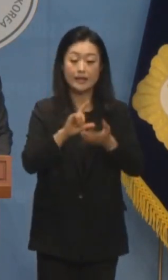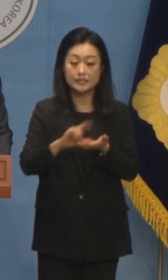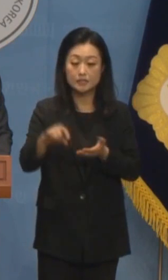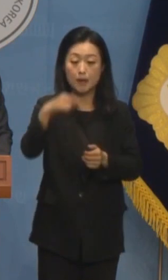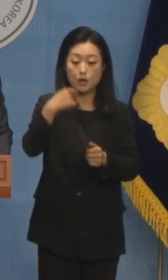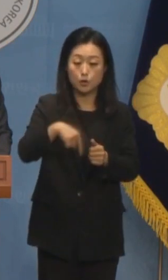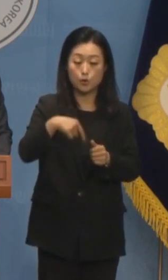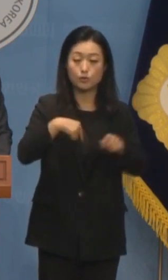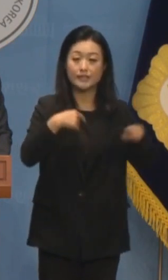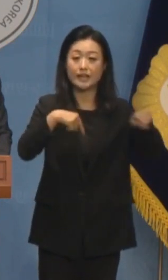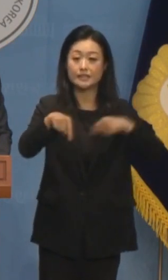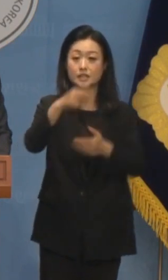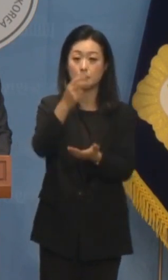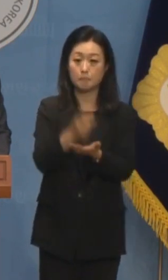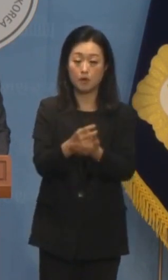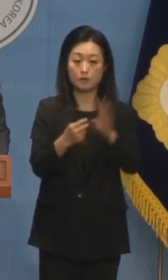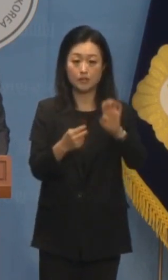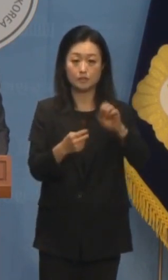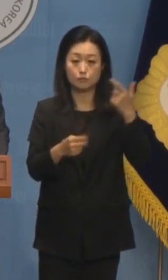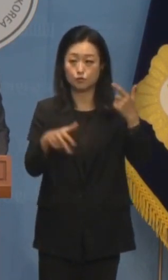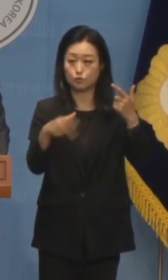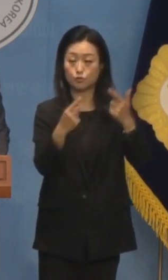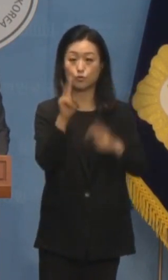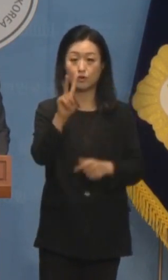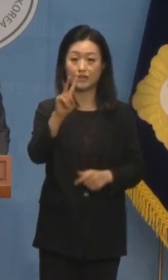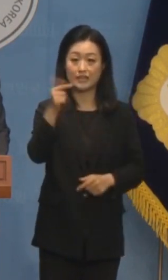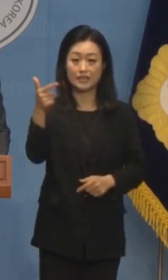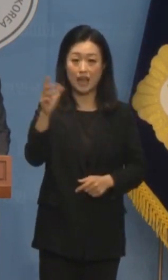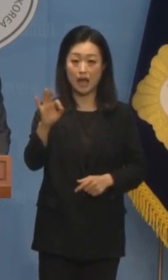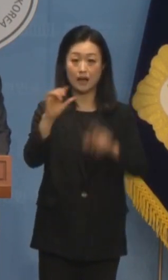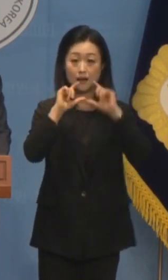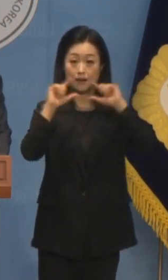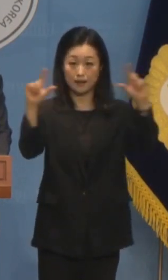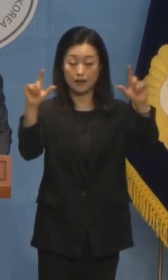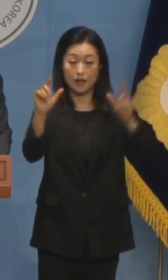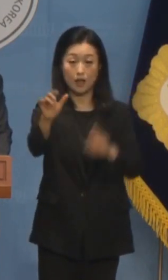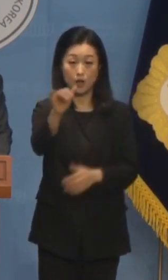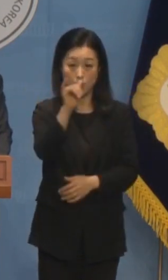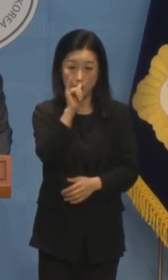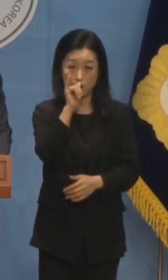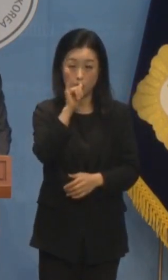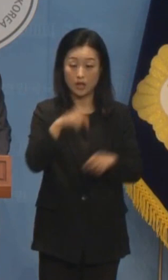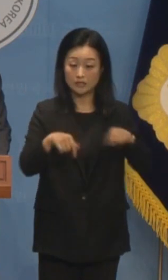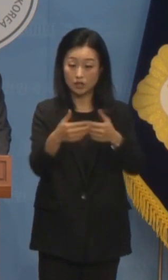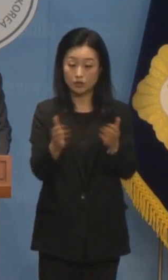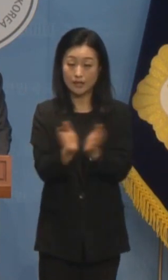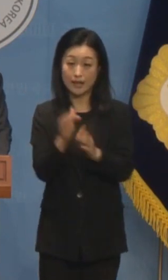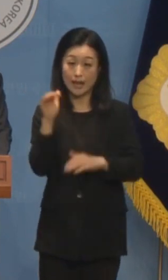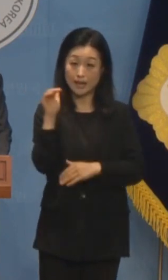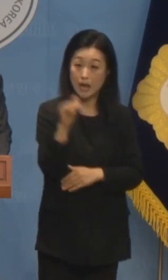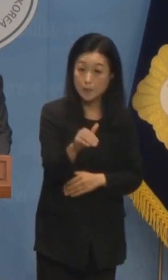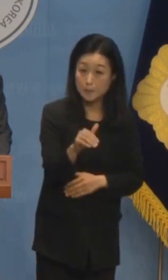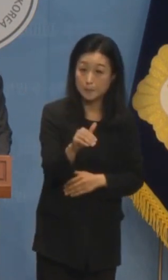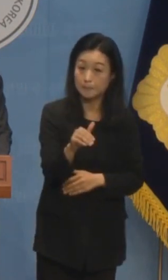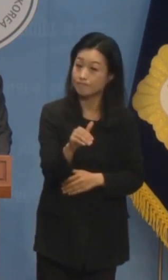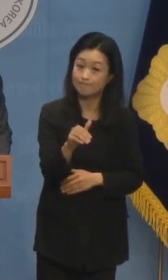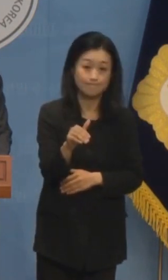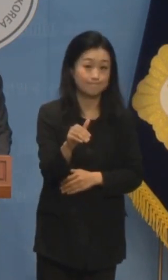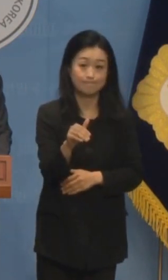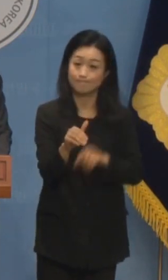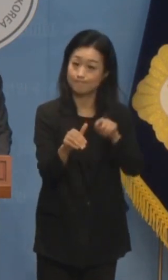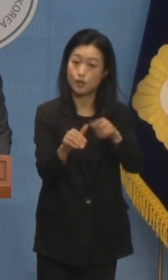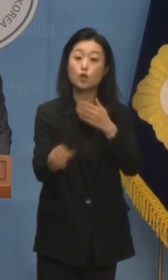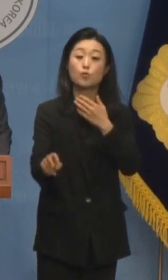지방교육자치법 제46조 2항에 명시되어 있습니다. 정당 개입은